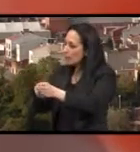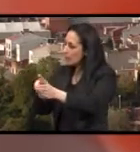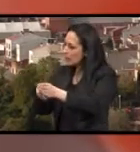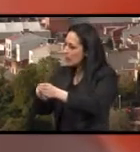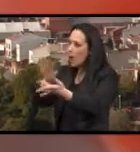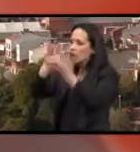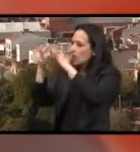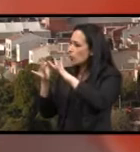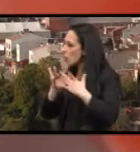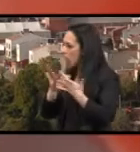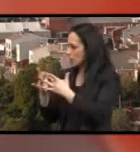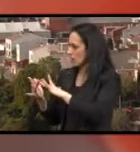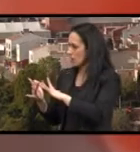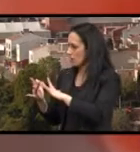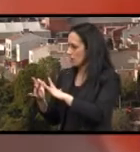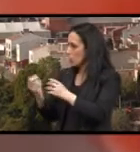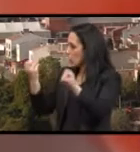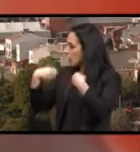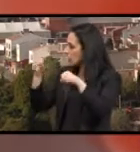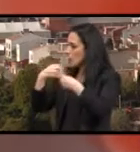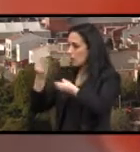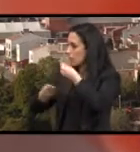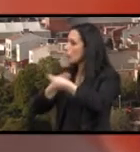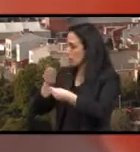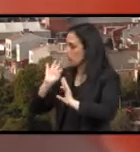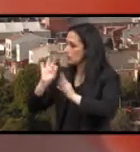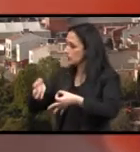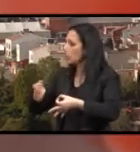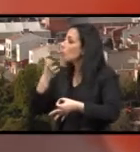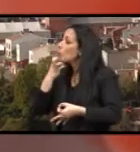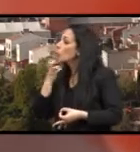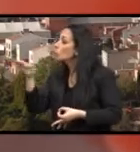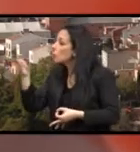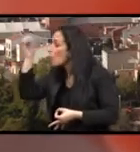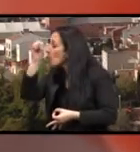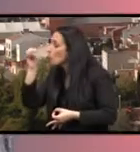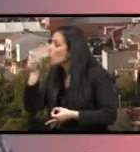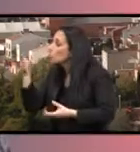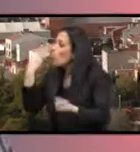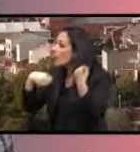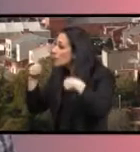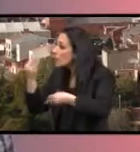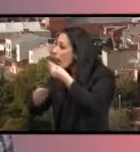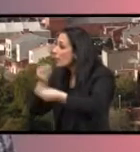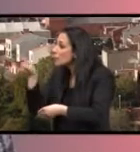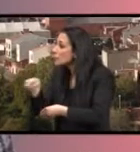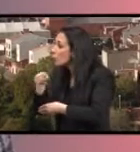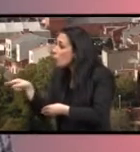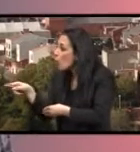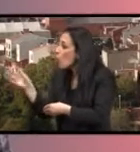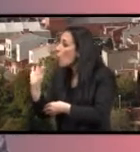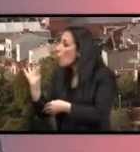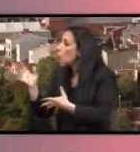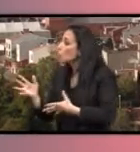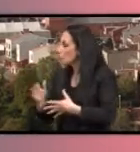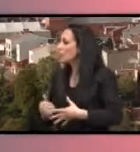a participar, a relacionar-se amb els altres i fer activitats, clar que sí. La Júlia, no sé si fa alguna activitat, alguna tasca que